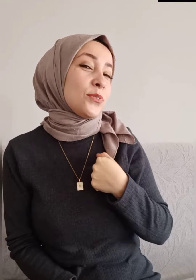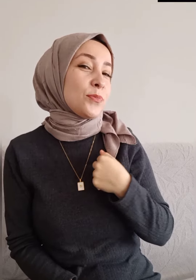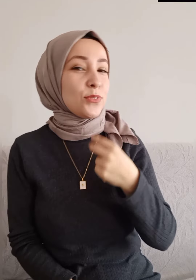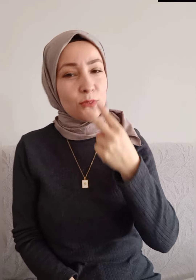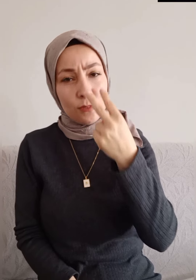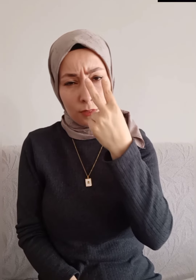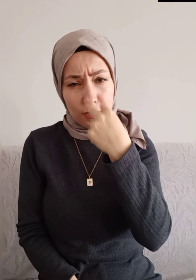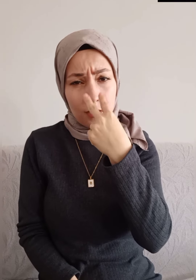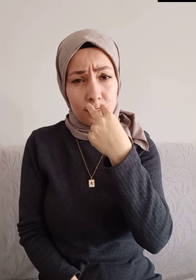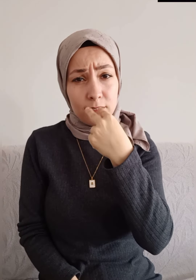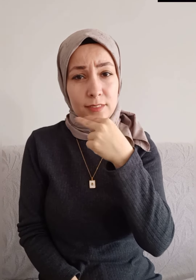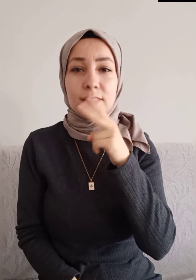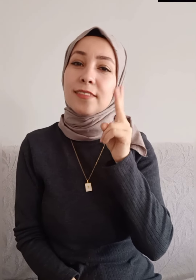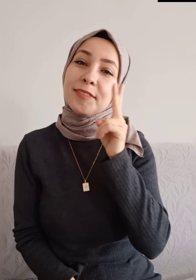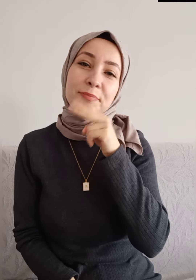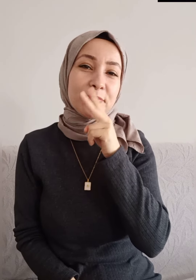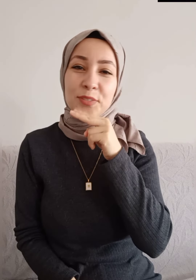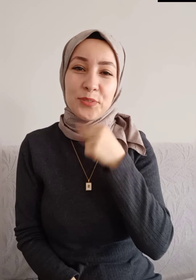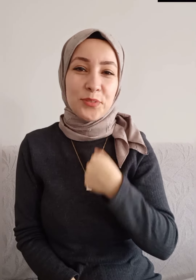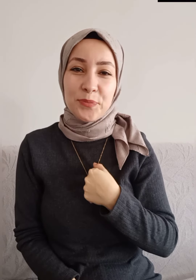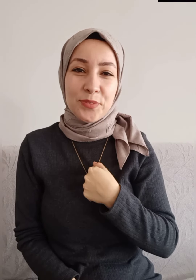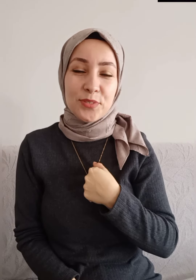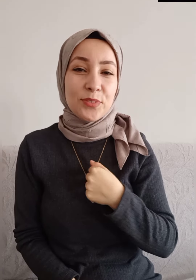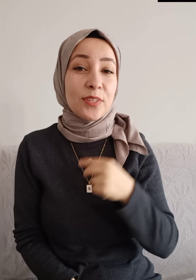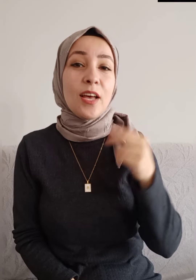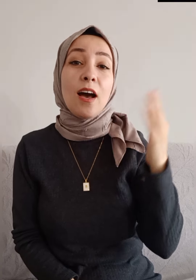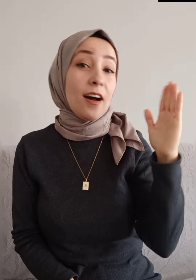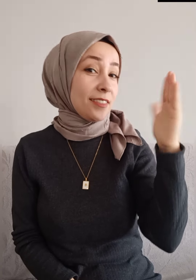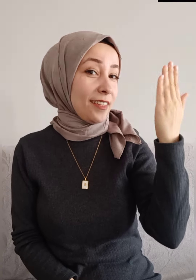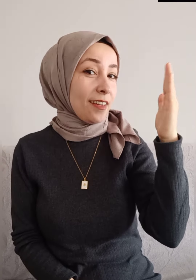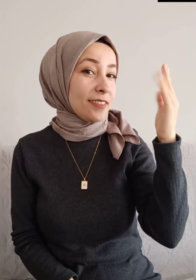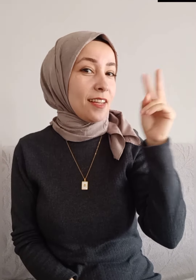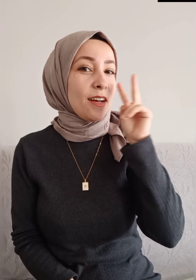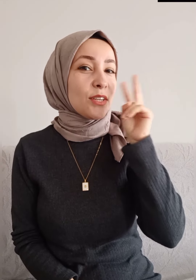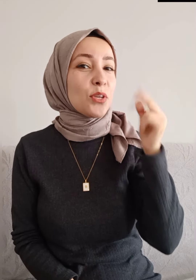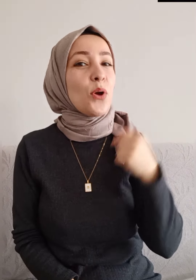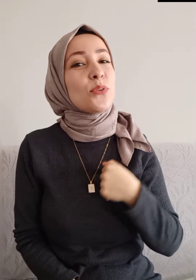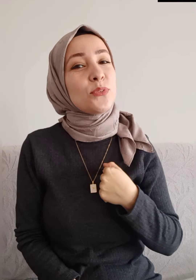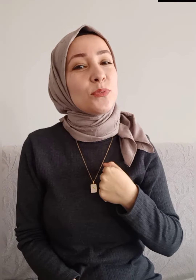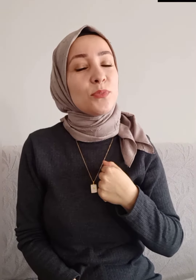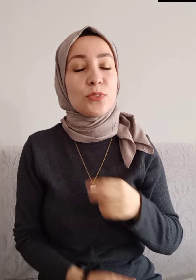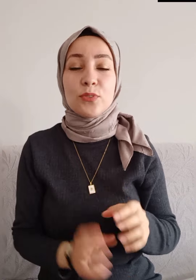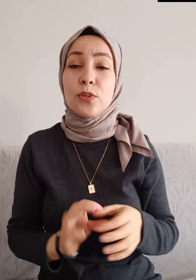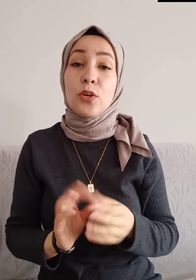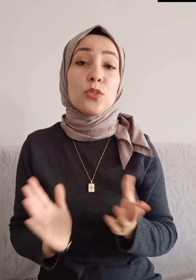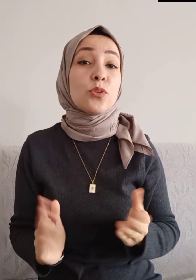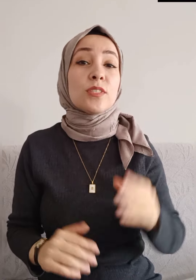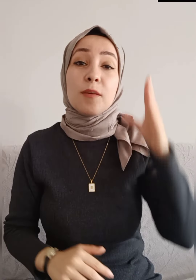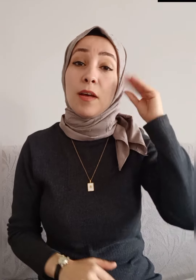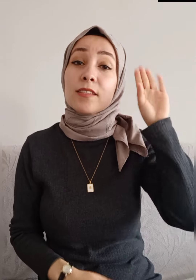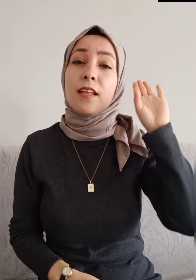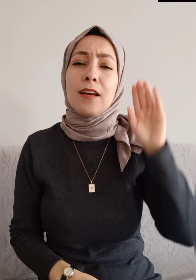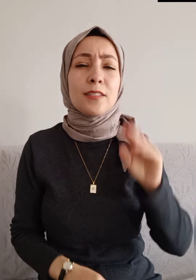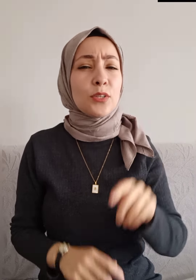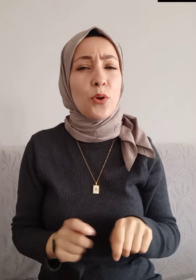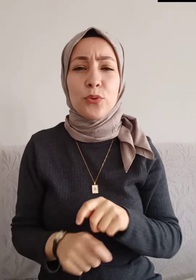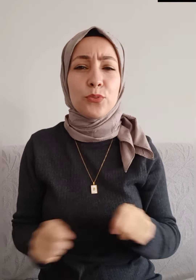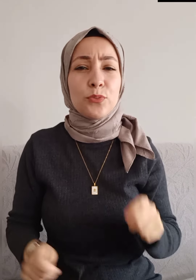gördüğümsün, ağladığım güldüğümsün, aynalarda gördüğümsün, çözemezsen gördüğümsün